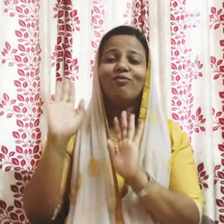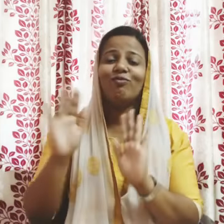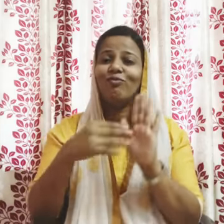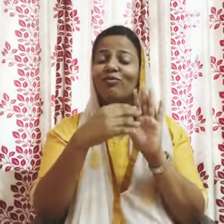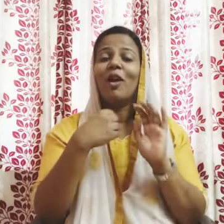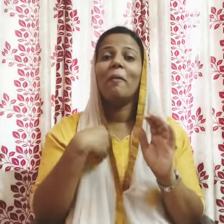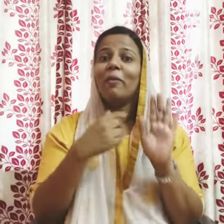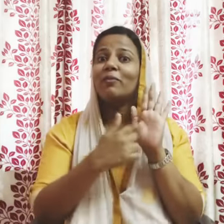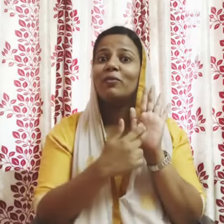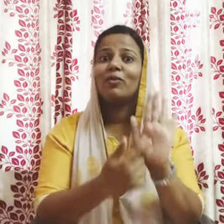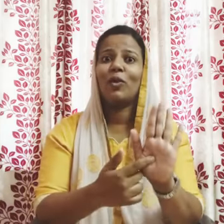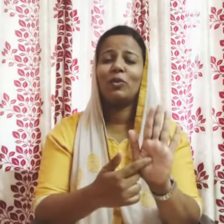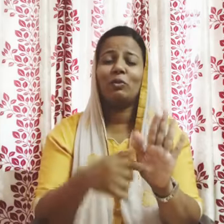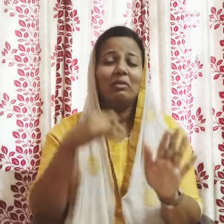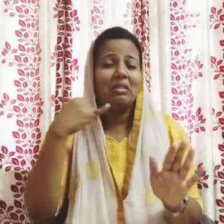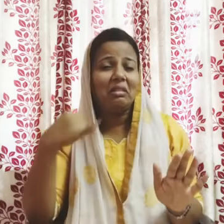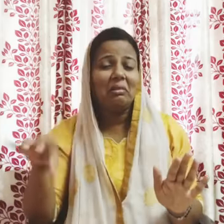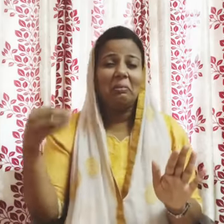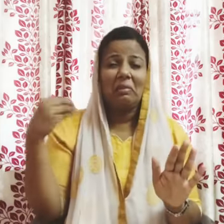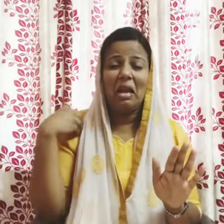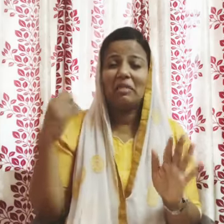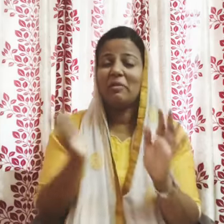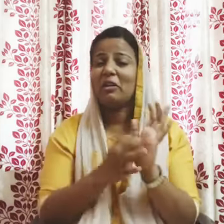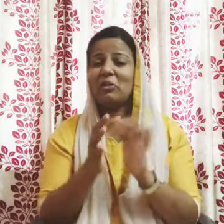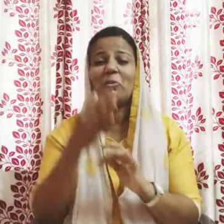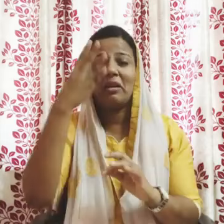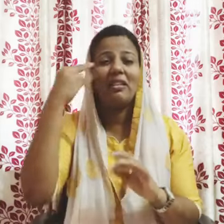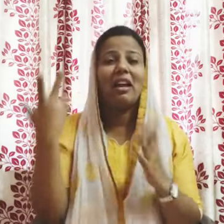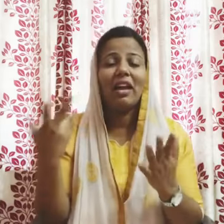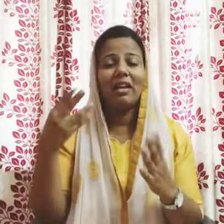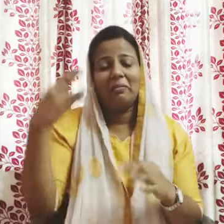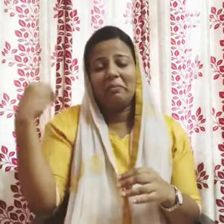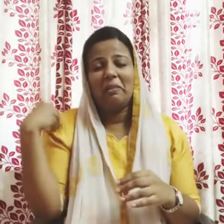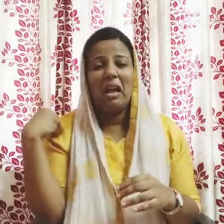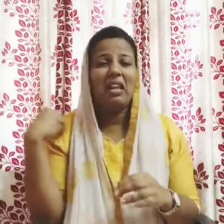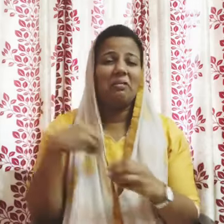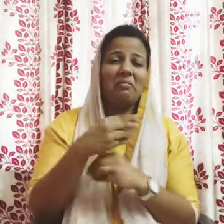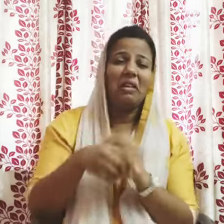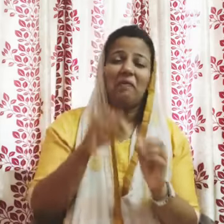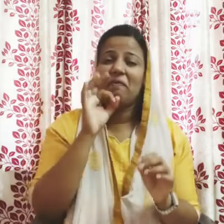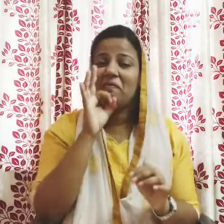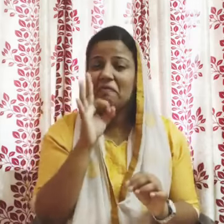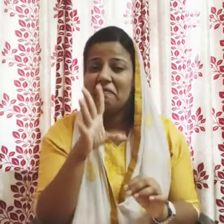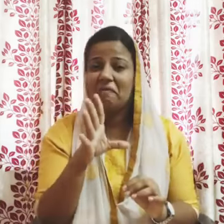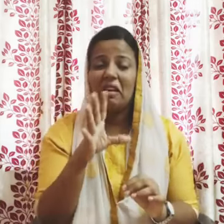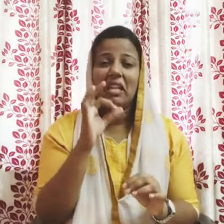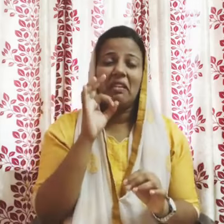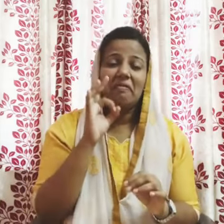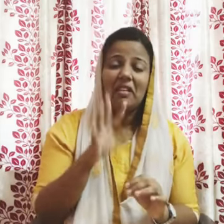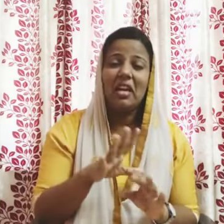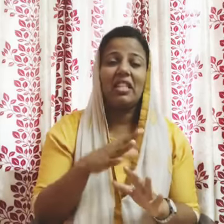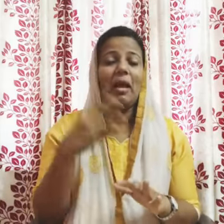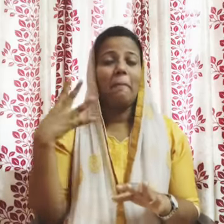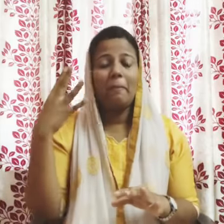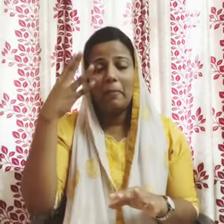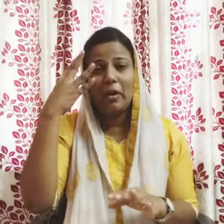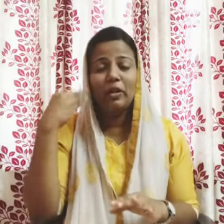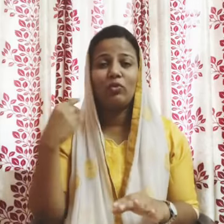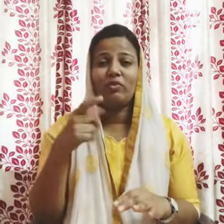യാഗമാക്കി. ആ നീചമരണം, ഹീനമരണം, അതിദാരുണമായ മരണം, അതിവേദനാജനകമായ മരണം